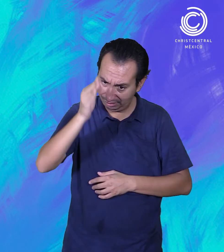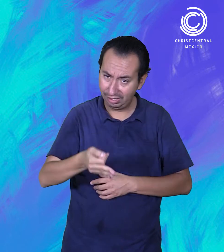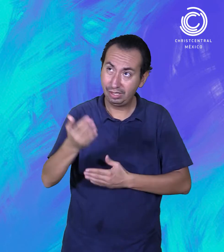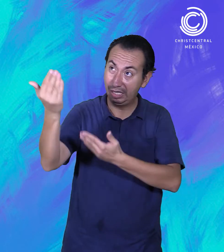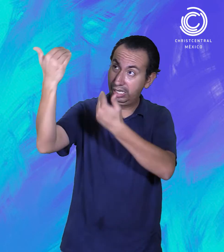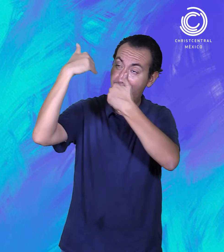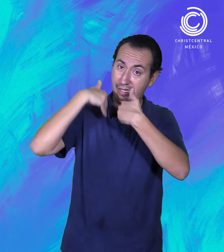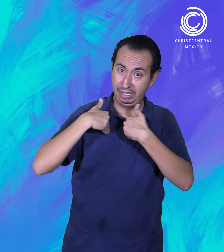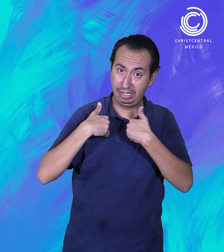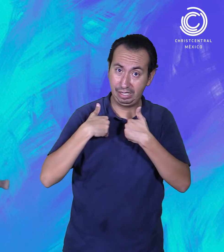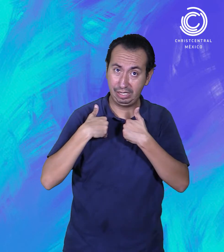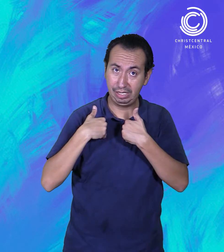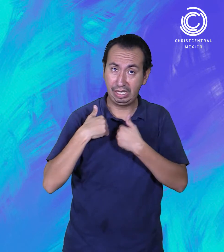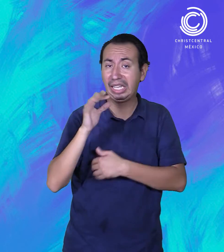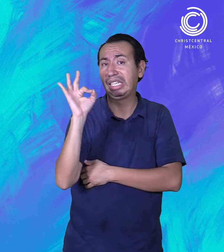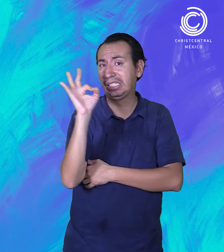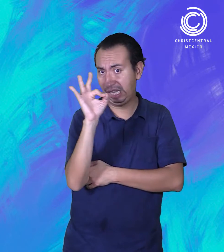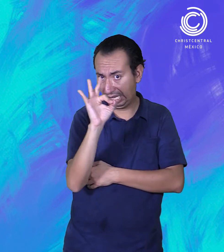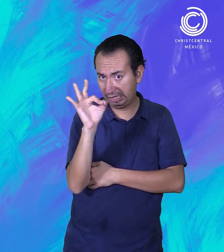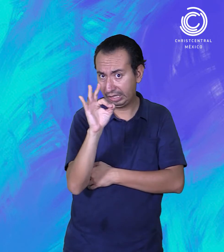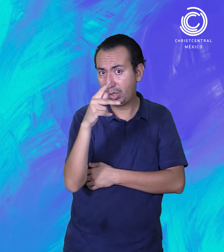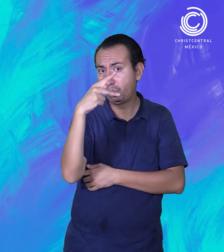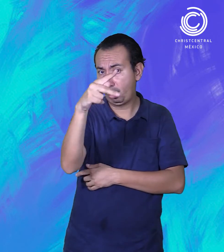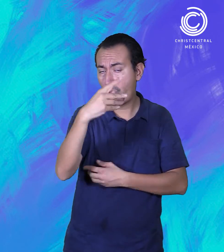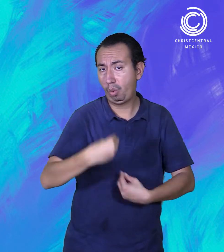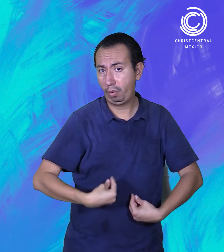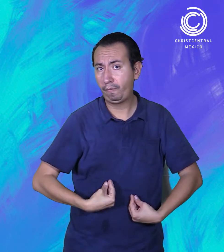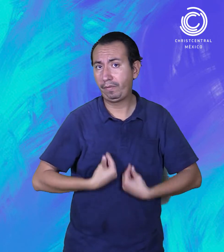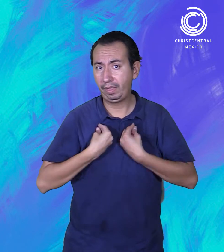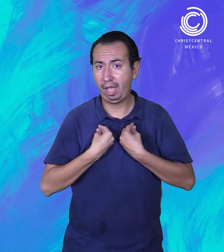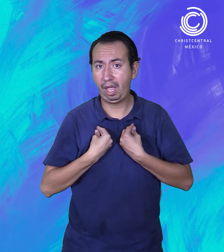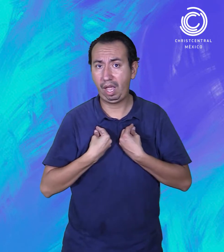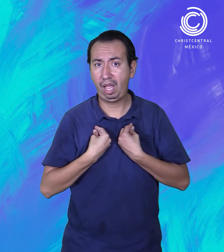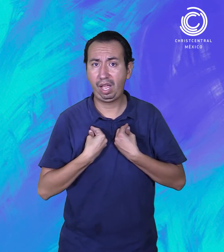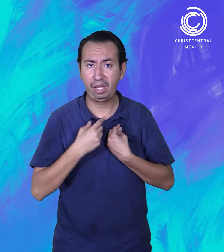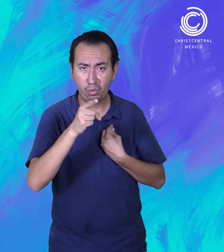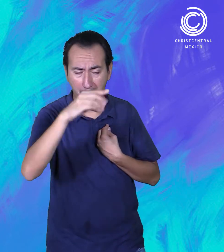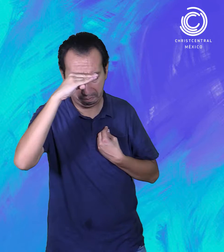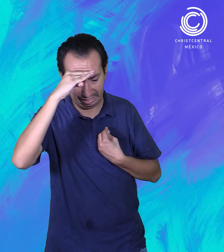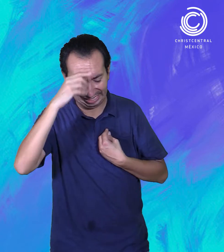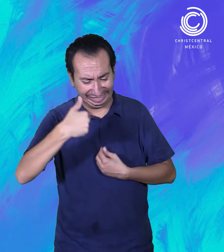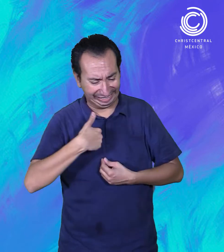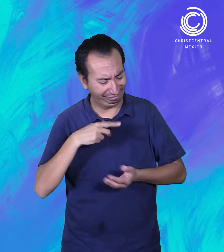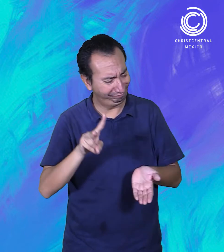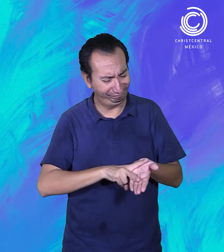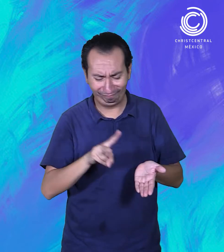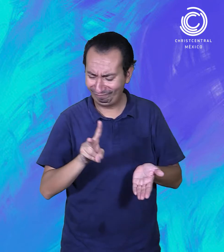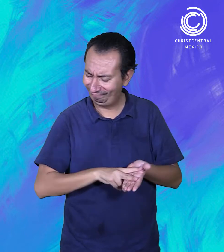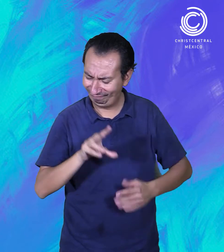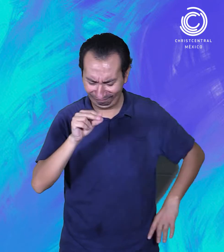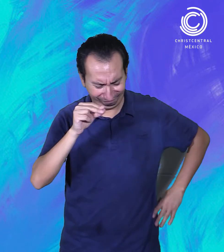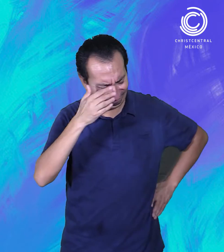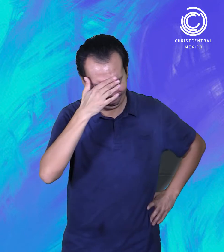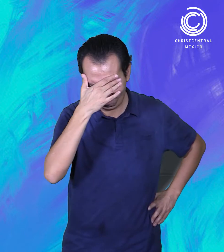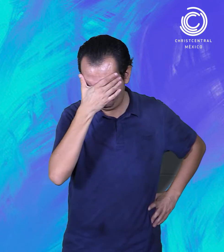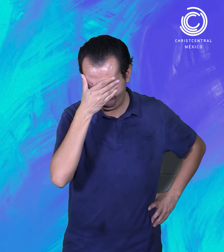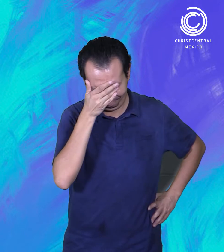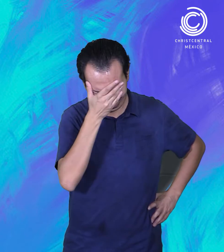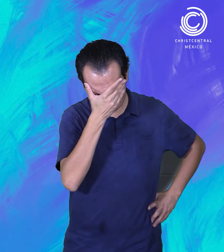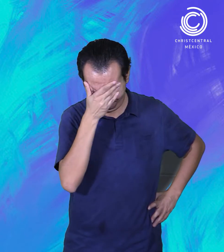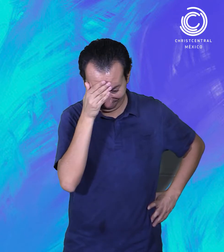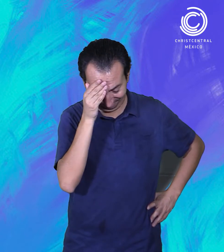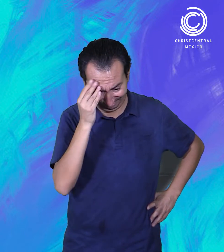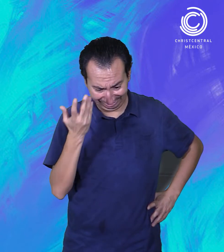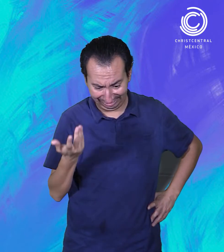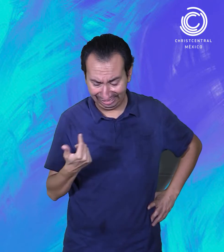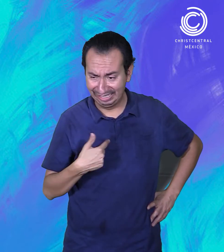Salvador, si en algún momento en tu vida tú te sabes indigno, pero sabes que tienes la posibilidad